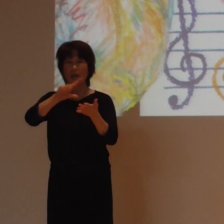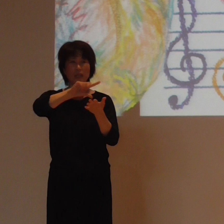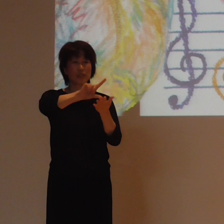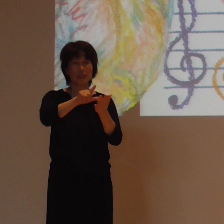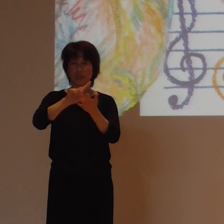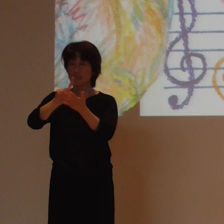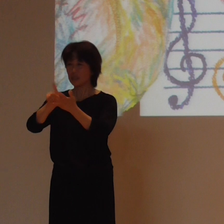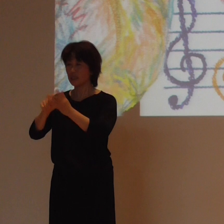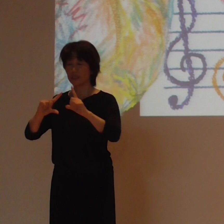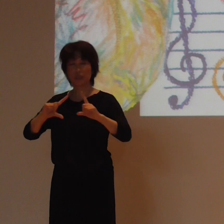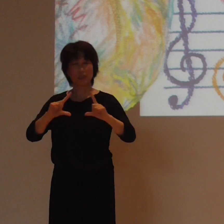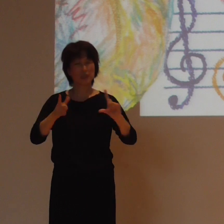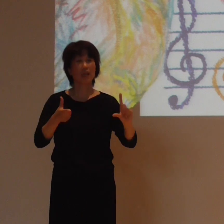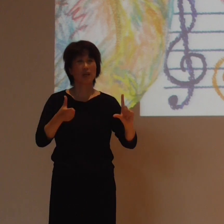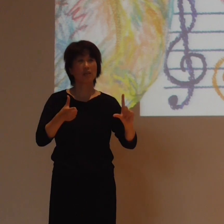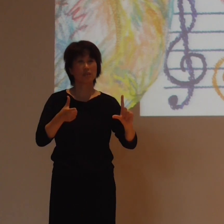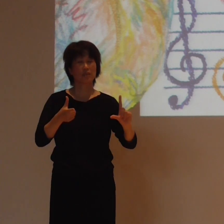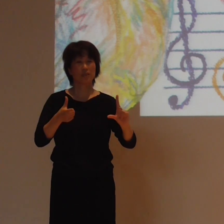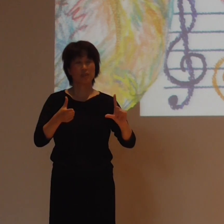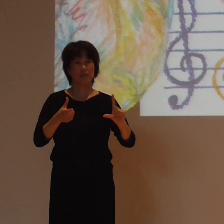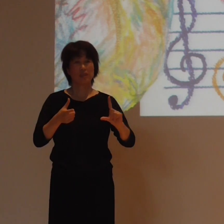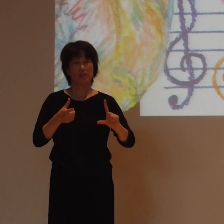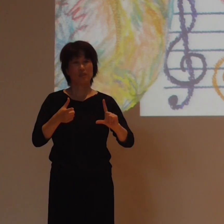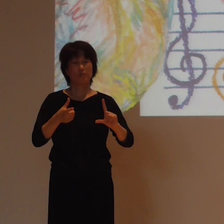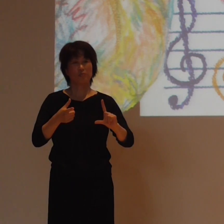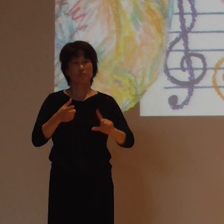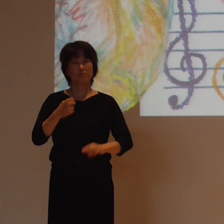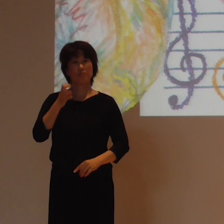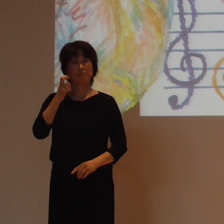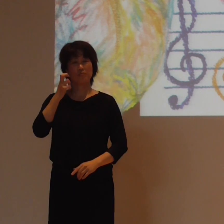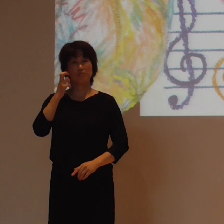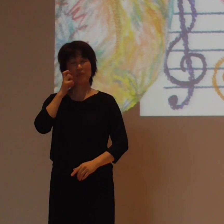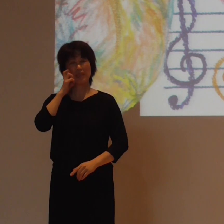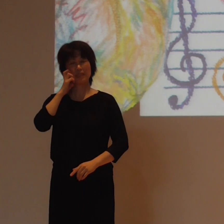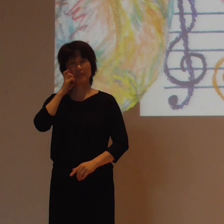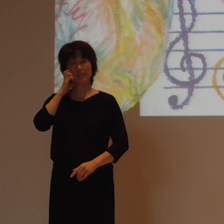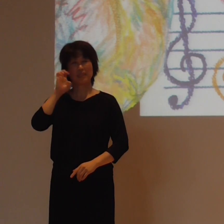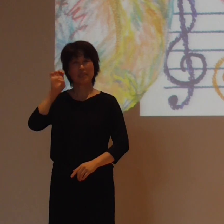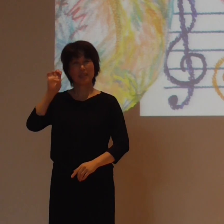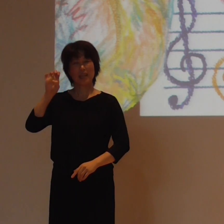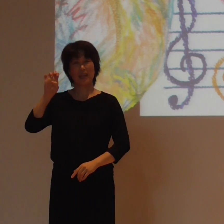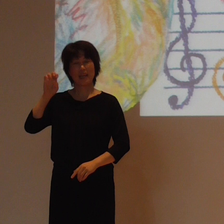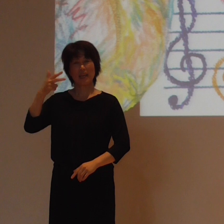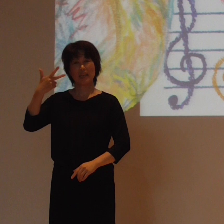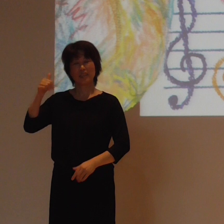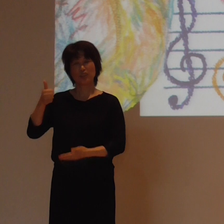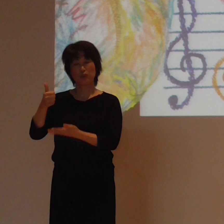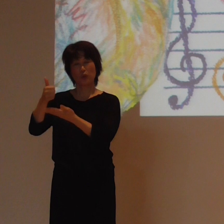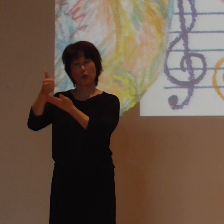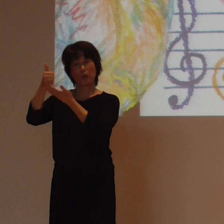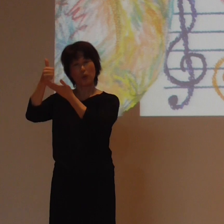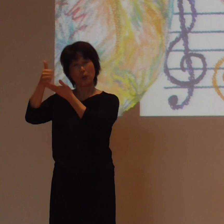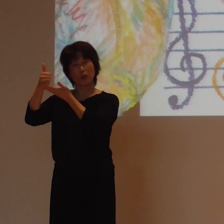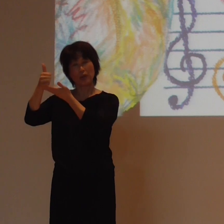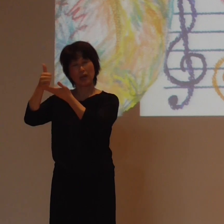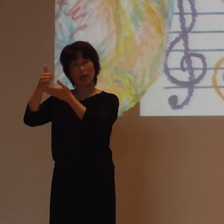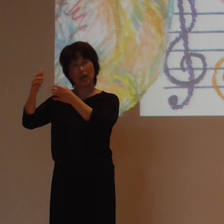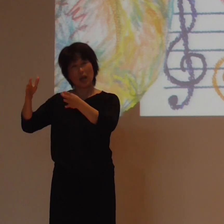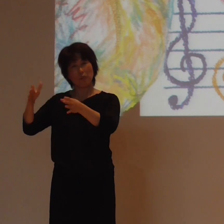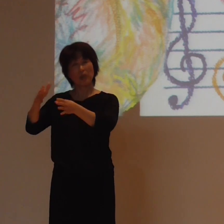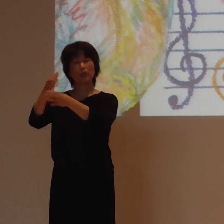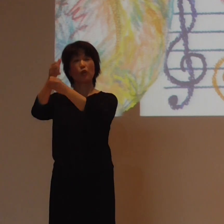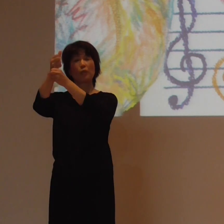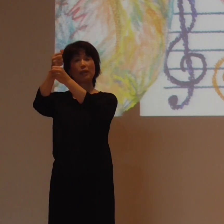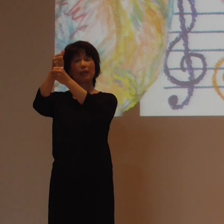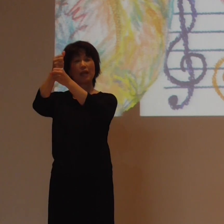ずめ松浦市長がねタクト振って、そしてこの松江市の生涯オーケストラが